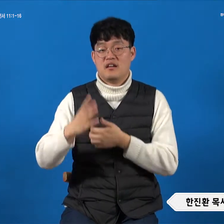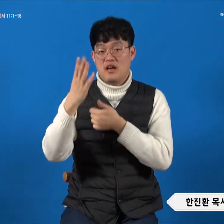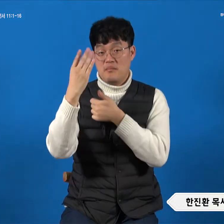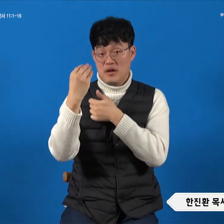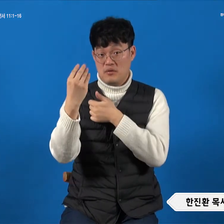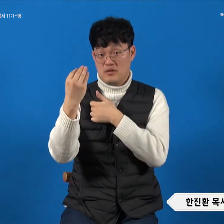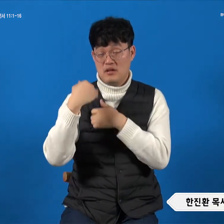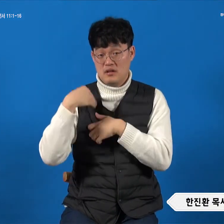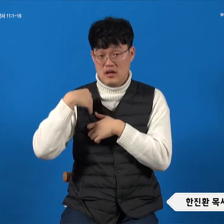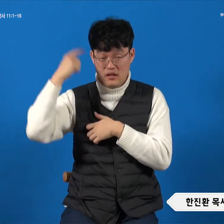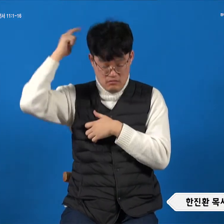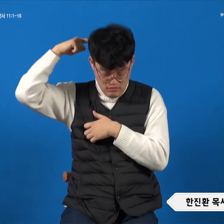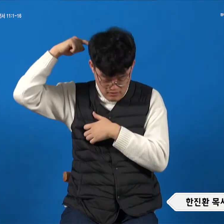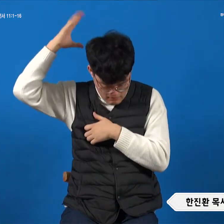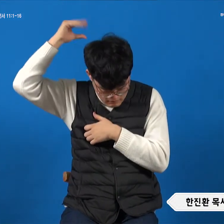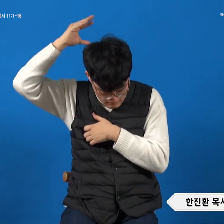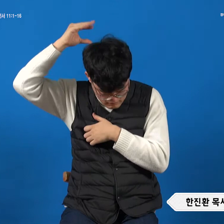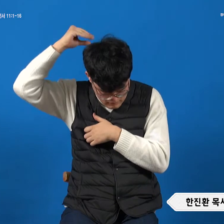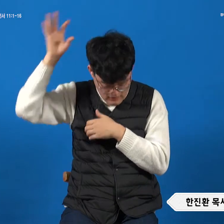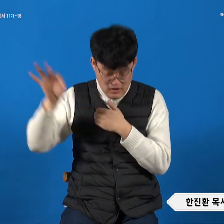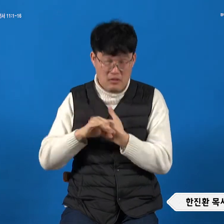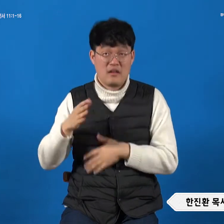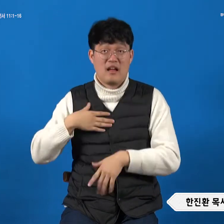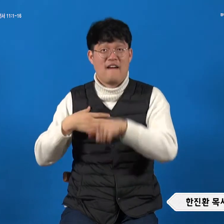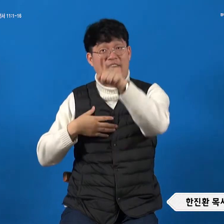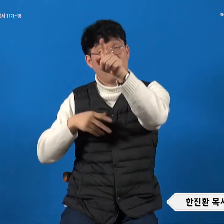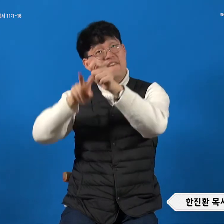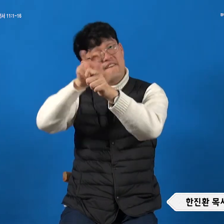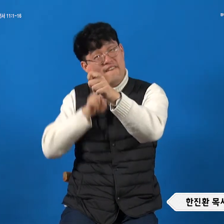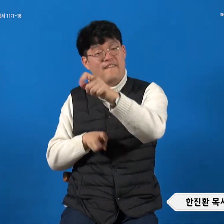방송실에서도 이 뒤에를 자꾸 비추면 미워!